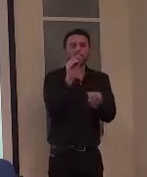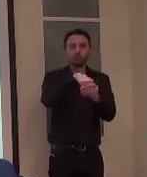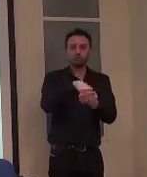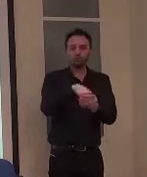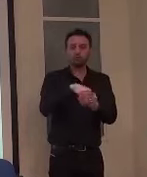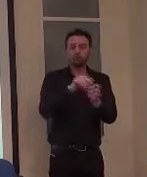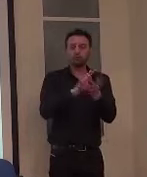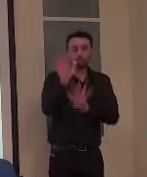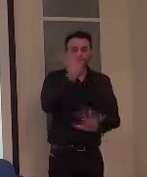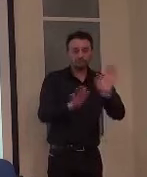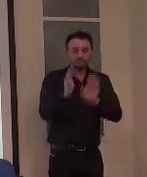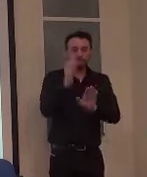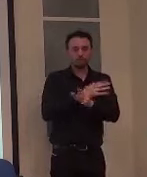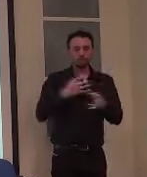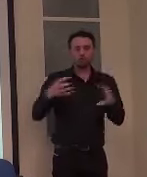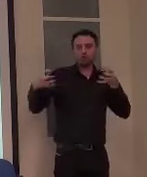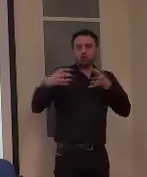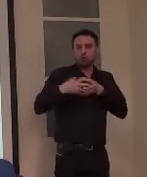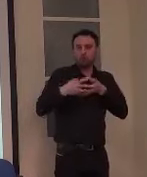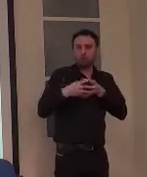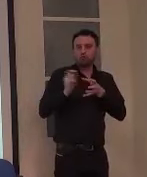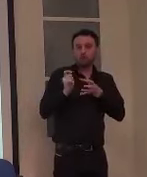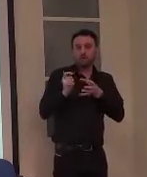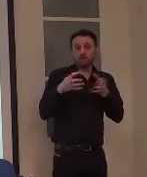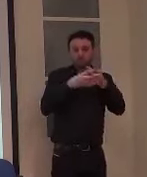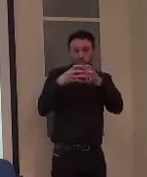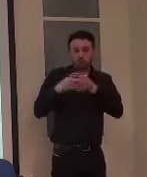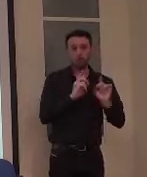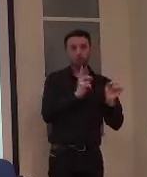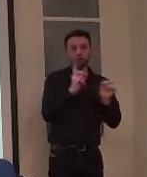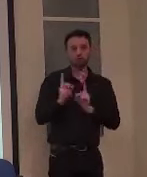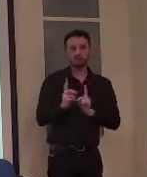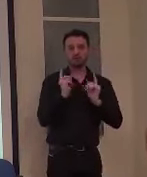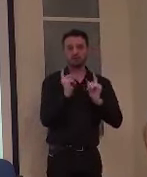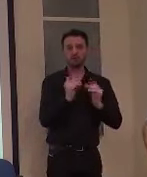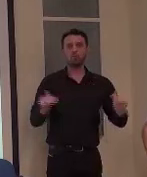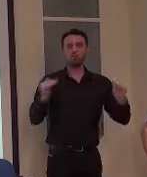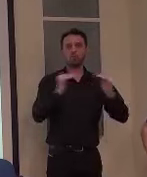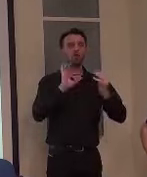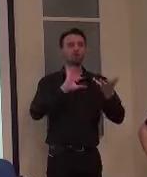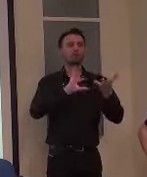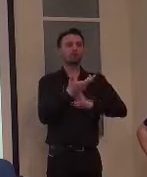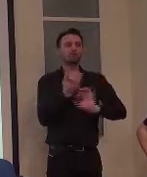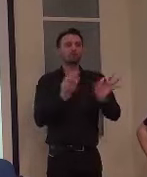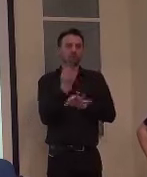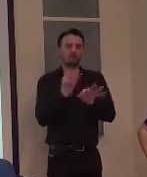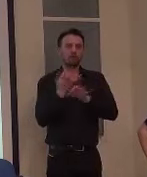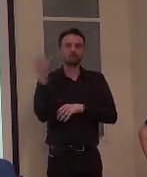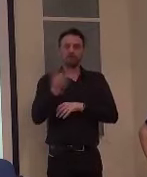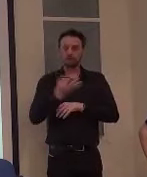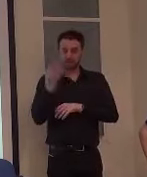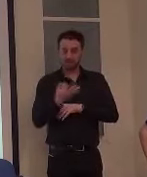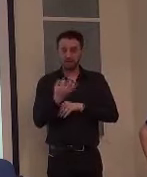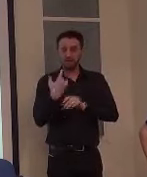elaborada conjuntamente en los equipos docentes del nivel y de la modalidad de educación especial